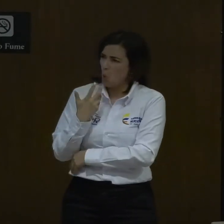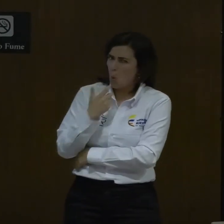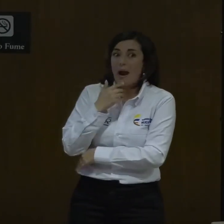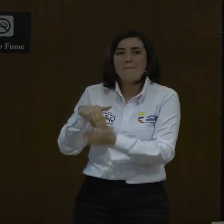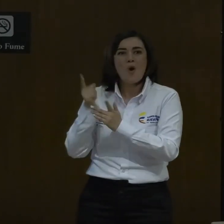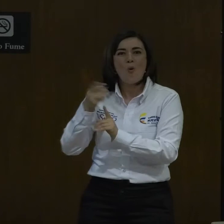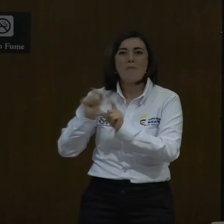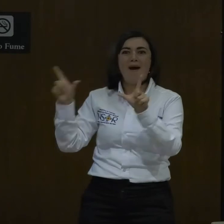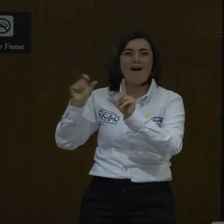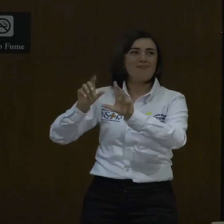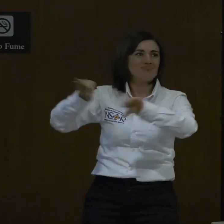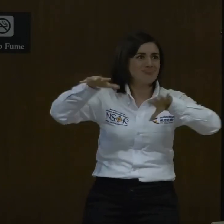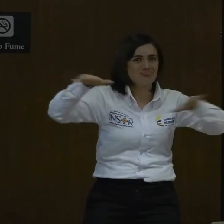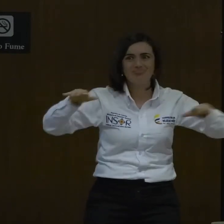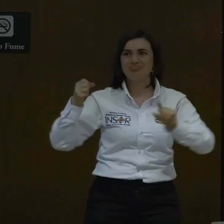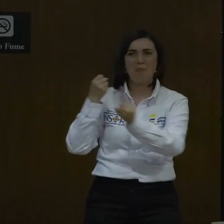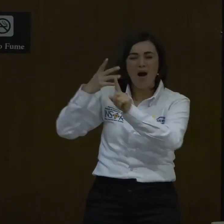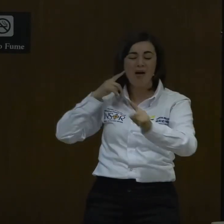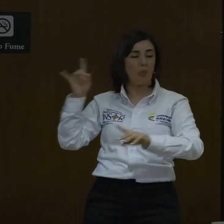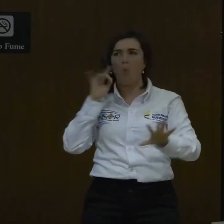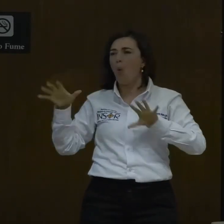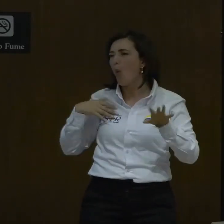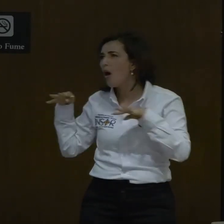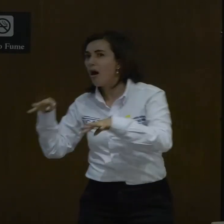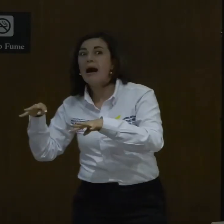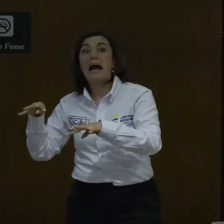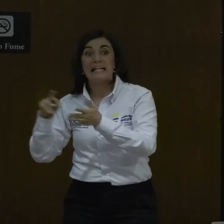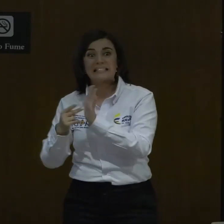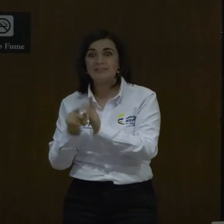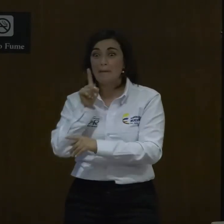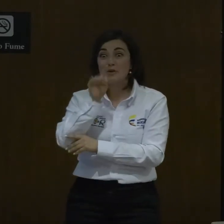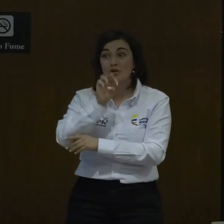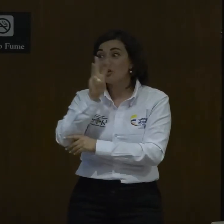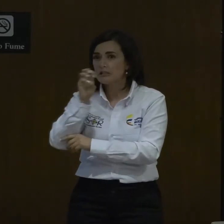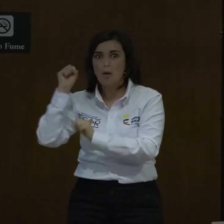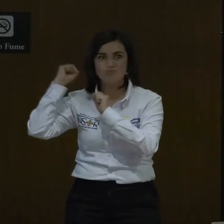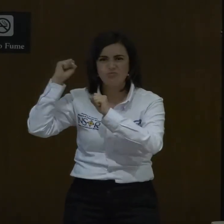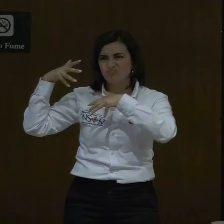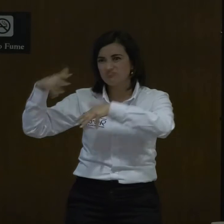de la discriminación que sufre a veces. Entonces también ayudó mucho a la comunidad a